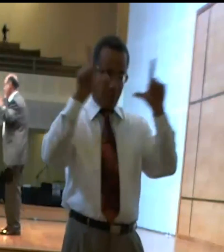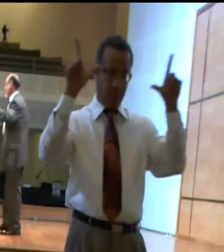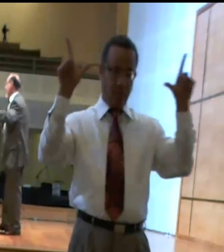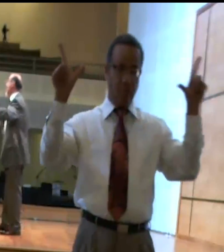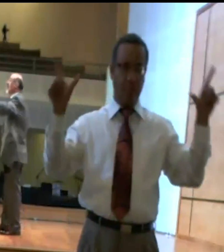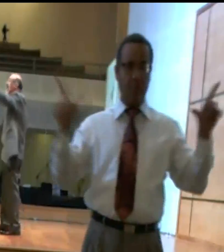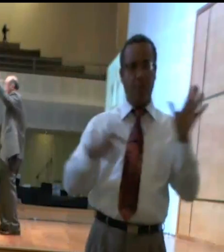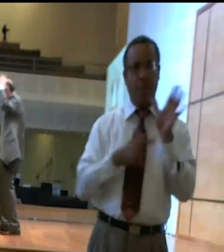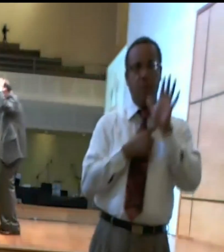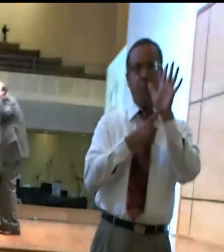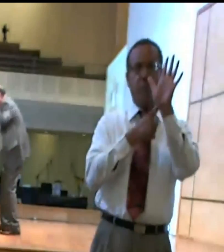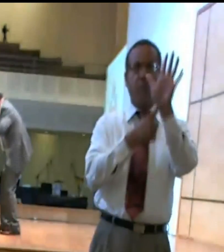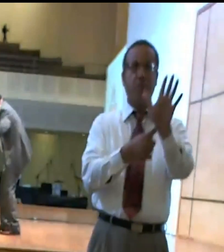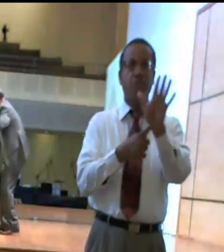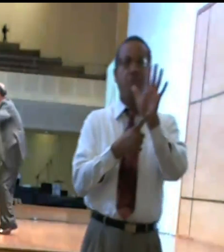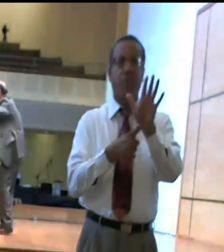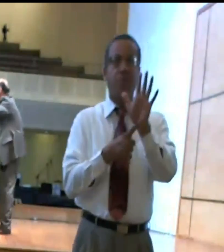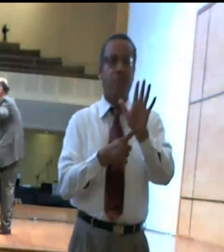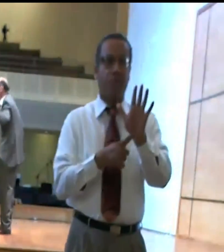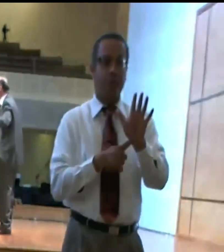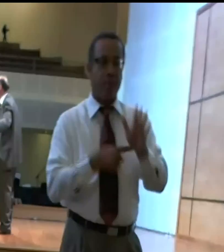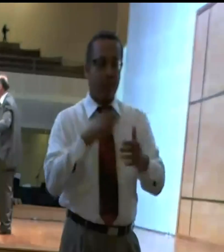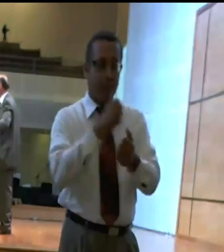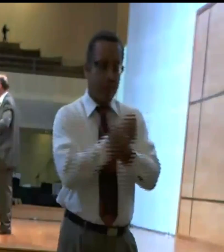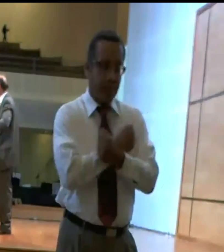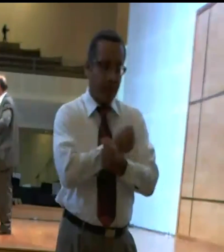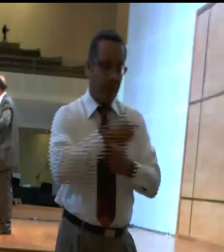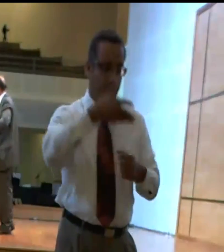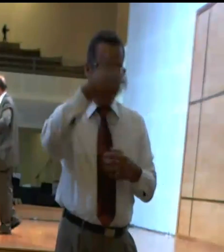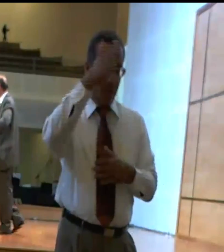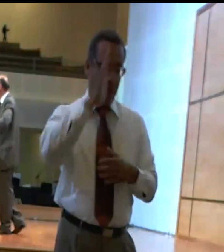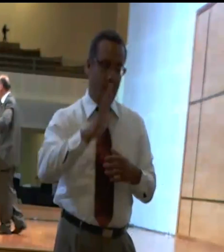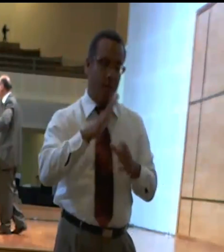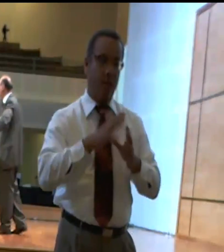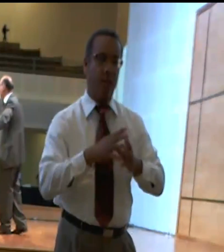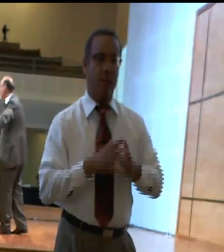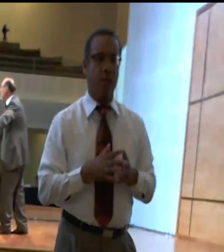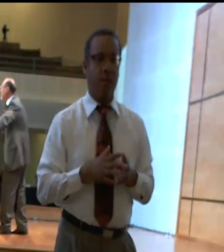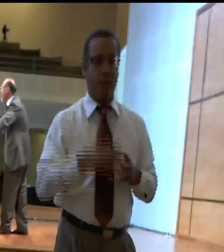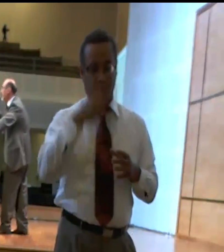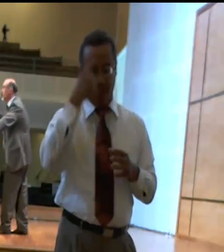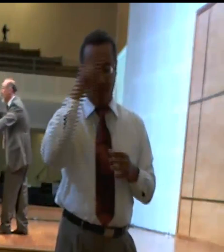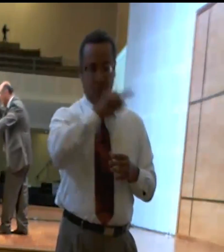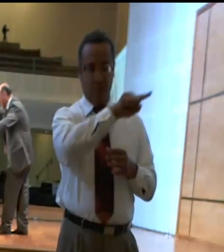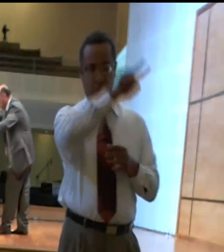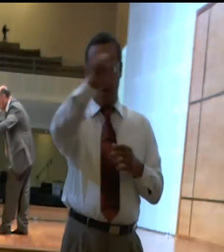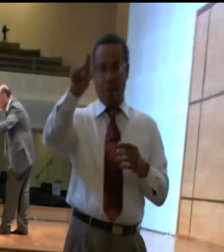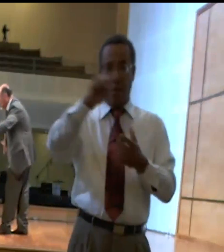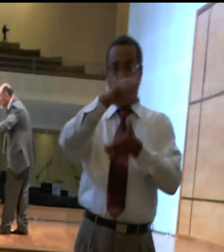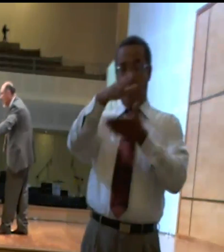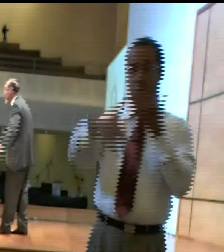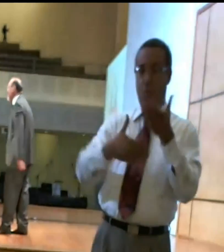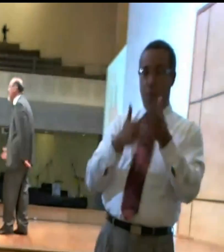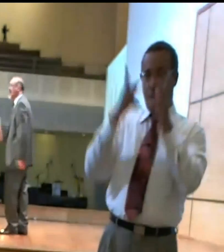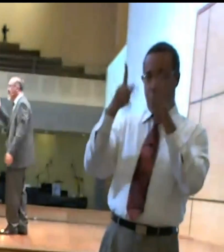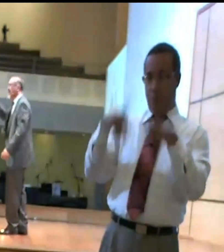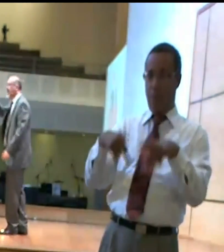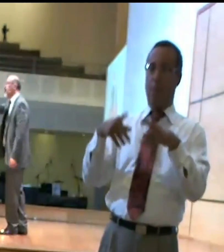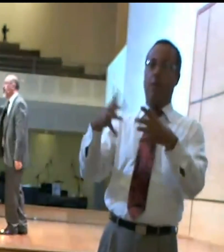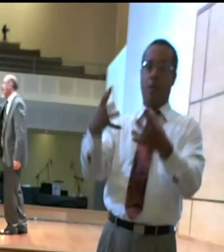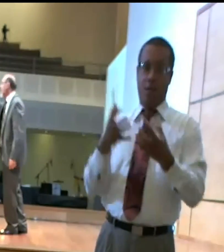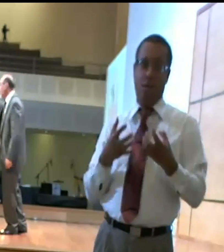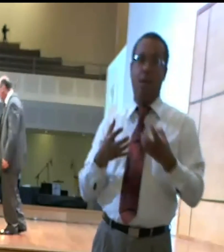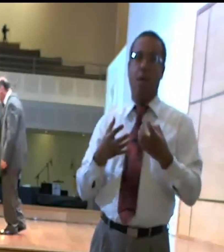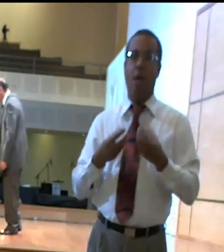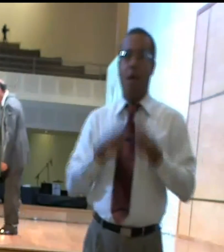sorprendente muestra de la bondad y el amor de Dios para con sus criaturas pecadoras que merecían